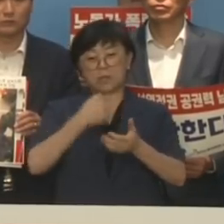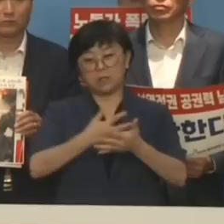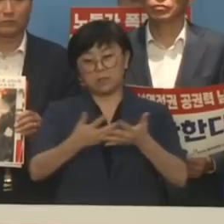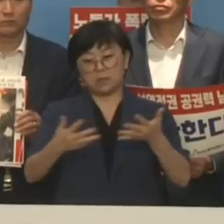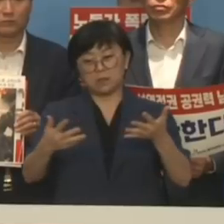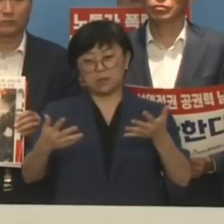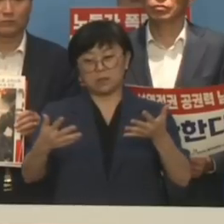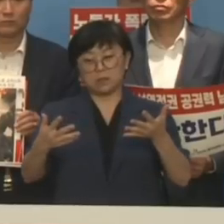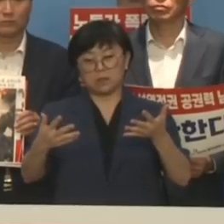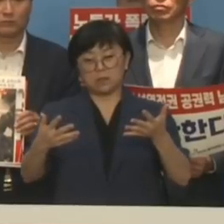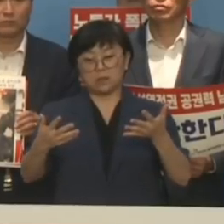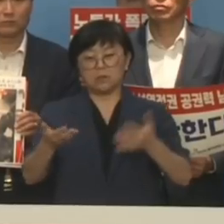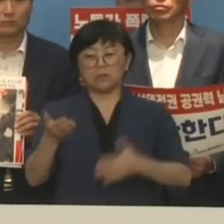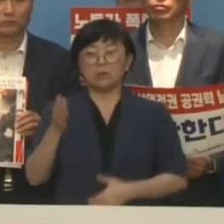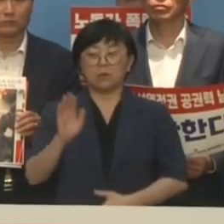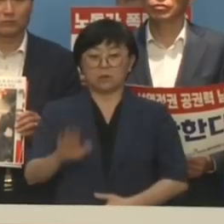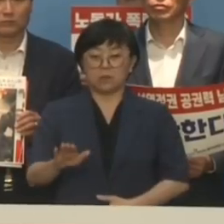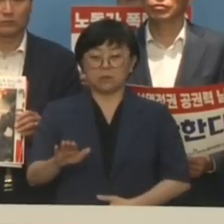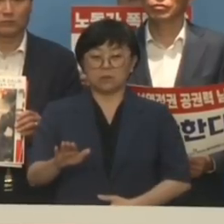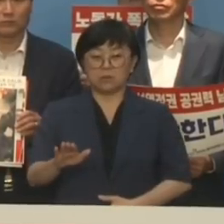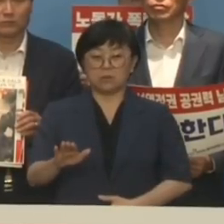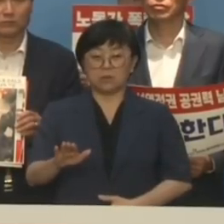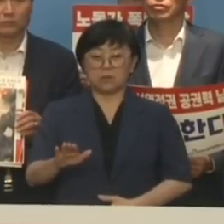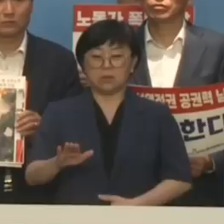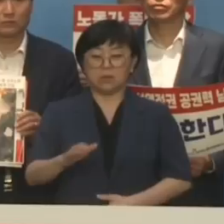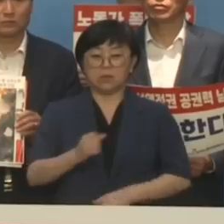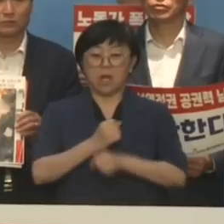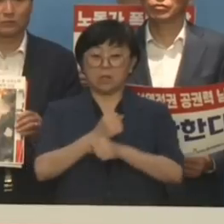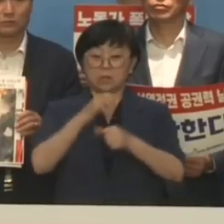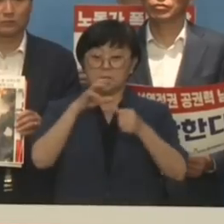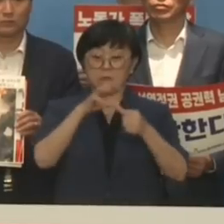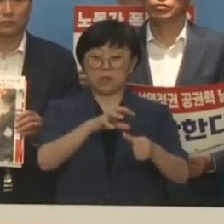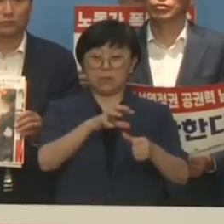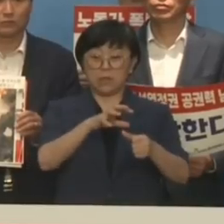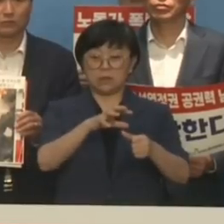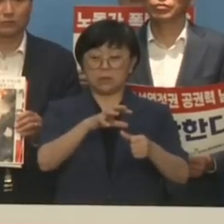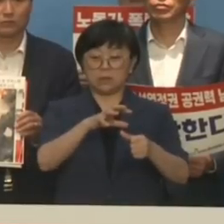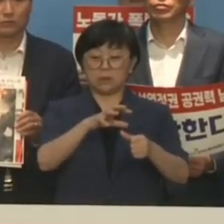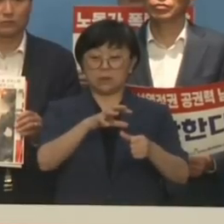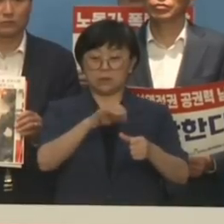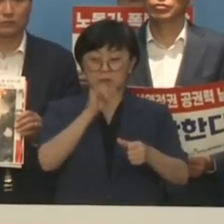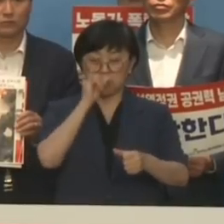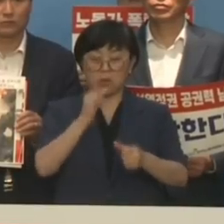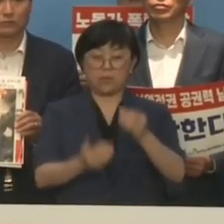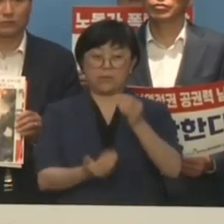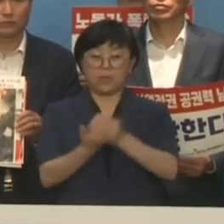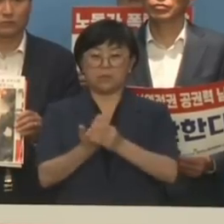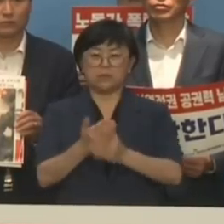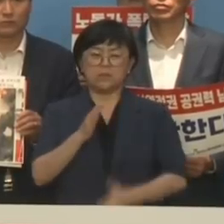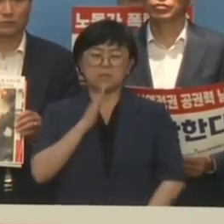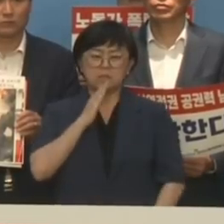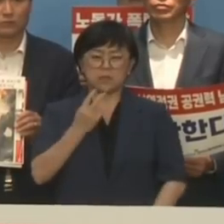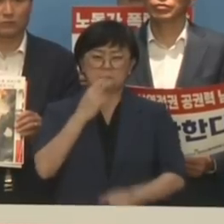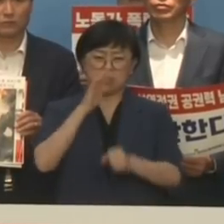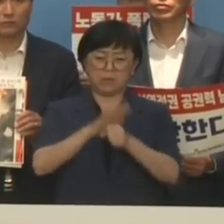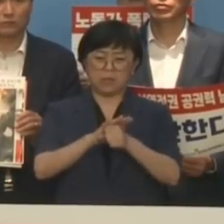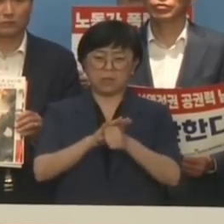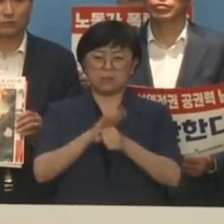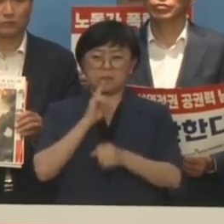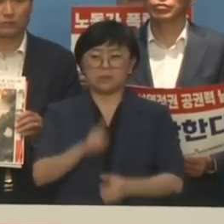피가 흐르는데도 불구하고 강제로 진압하는 행위가 벌어졌습니다. 있을 수 없는